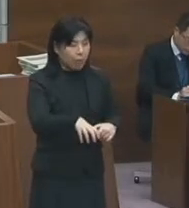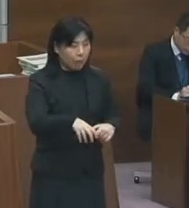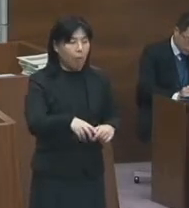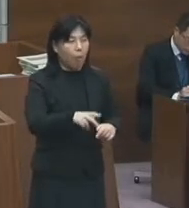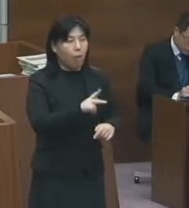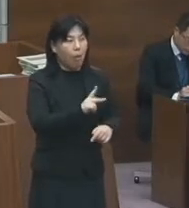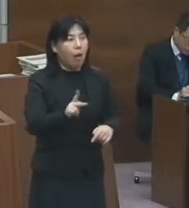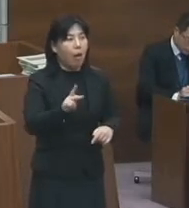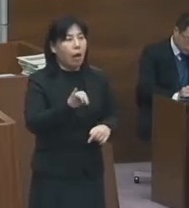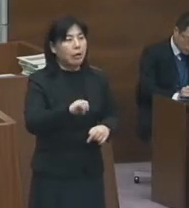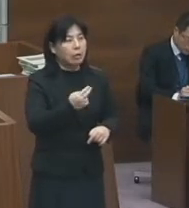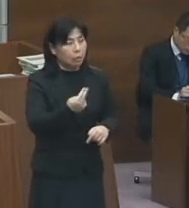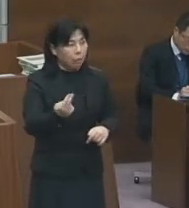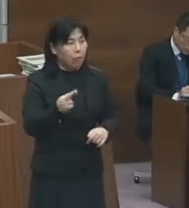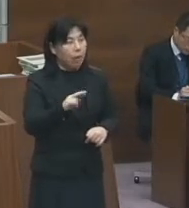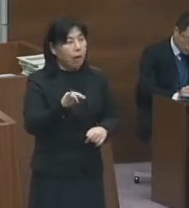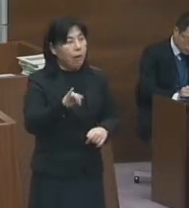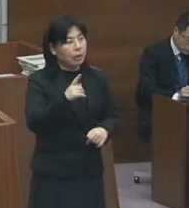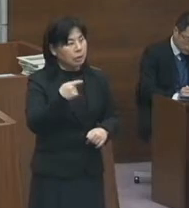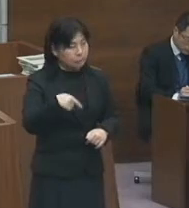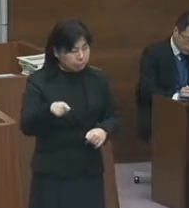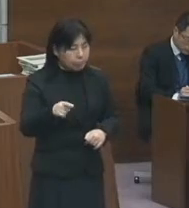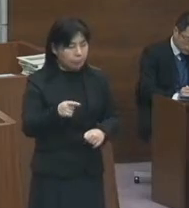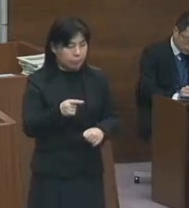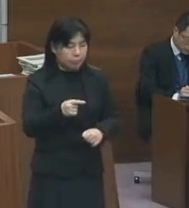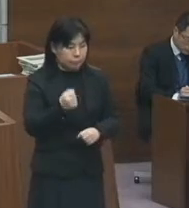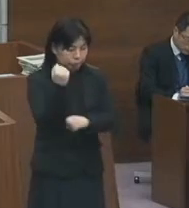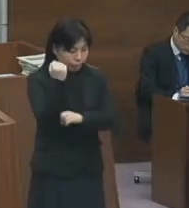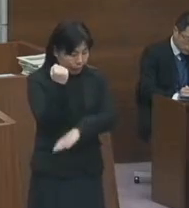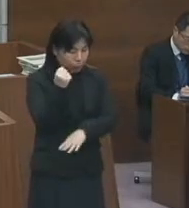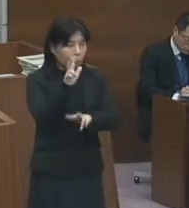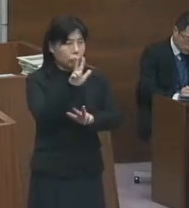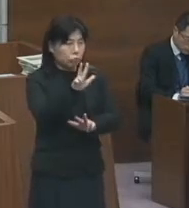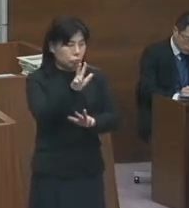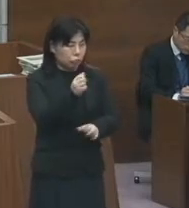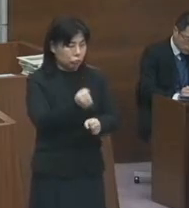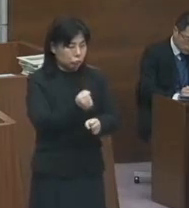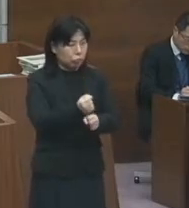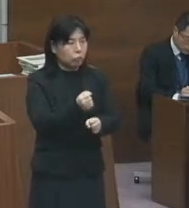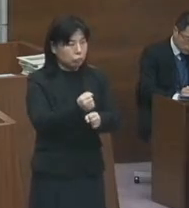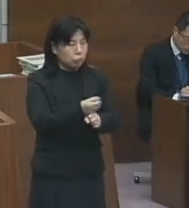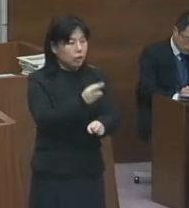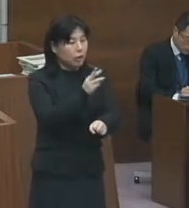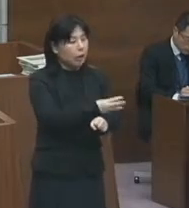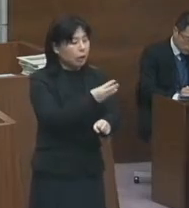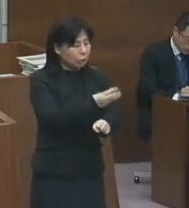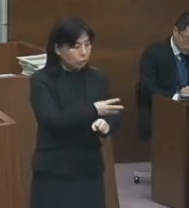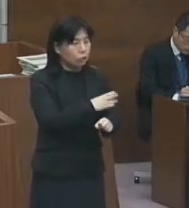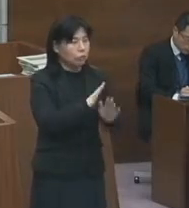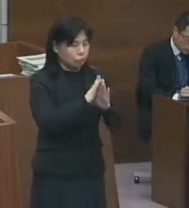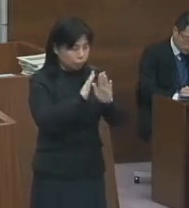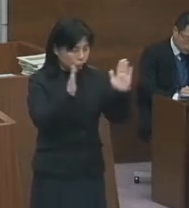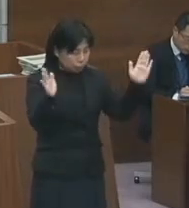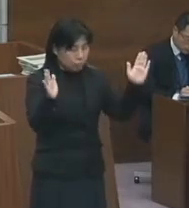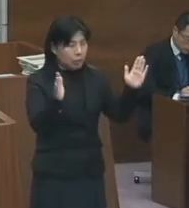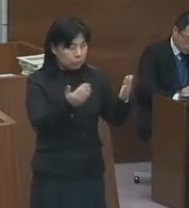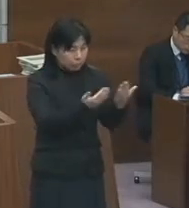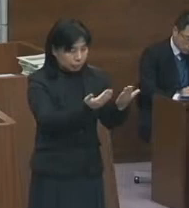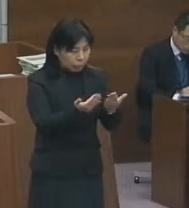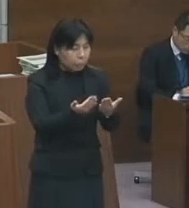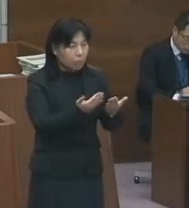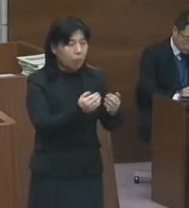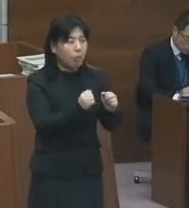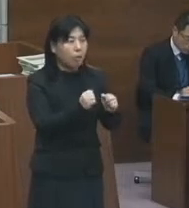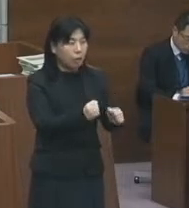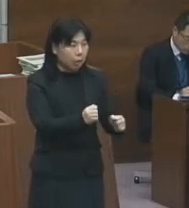定や研修会の実施などにより対策が進められているところでありますが、さらなる取り組みの強化